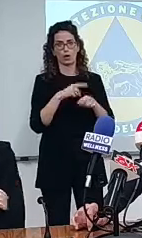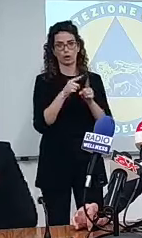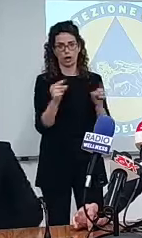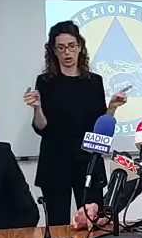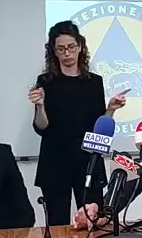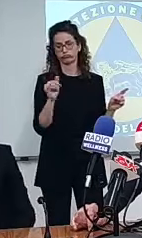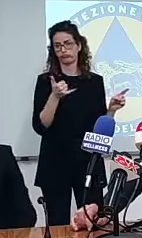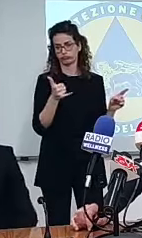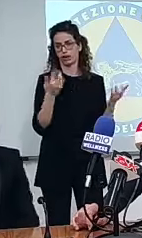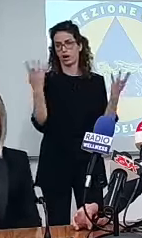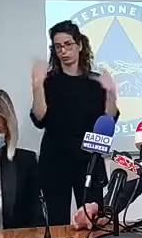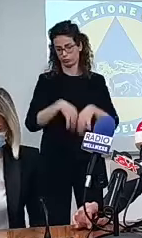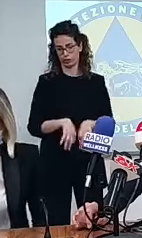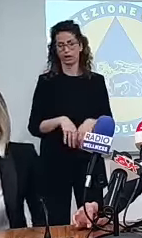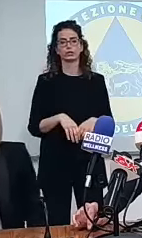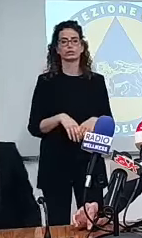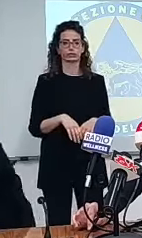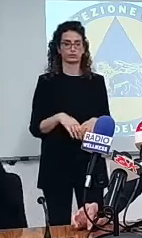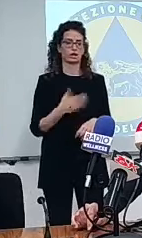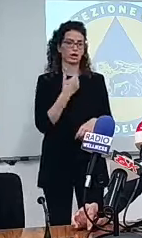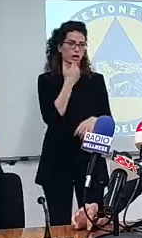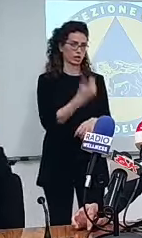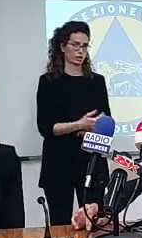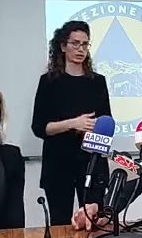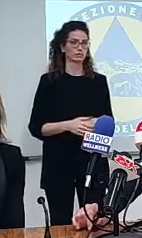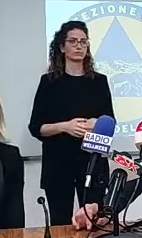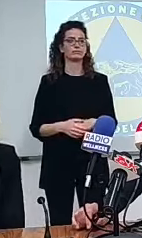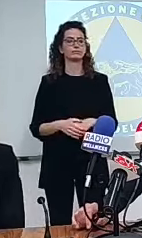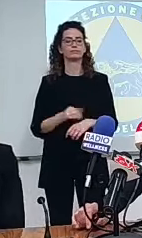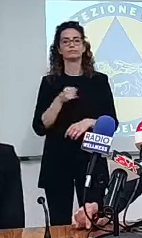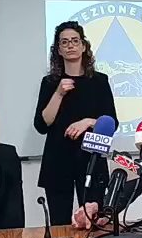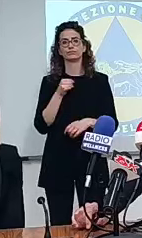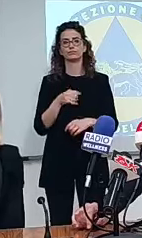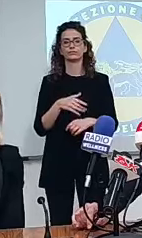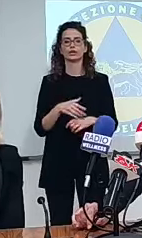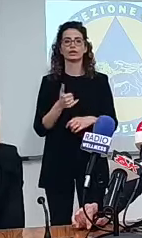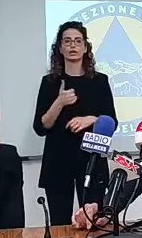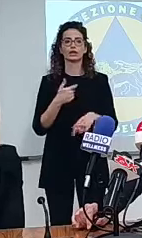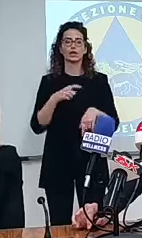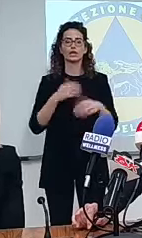aprire, perché c'è questo dubbio. Sì. Ok, grazie. Sì, sì. Cioè